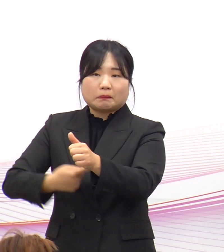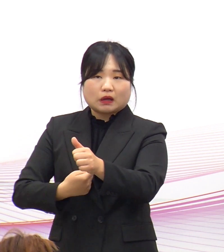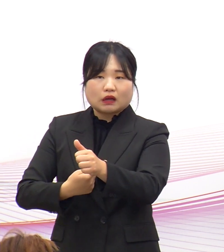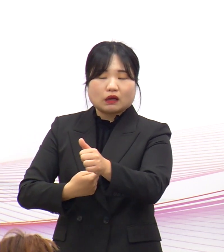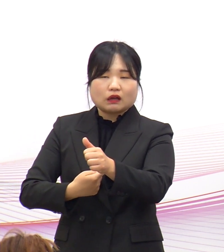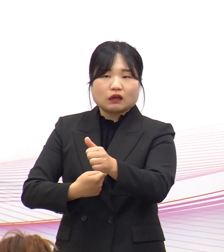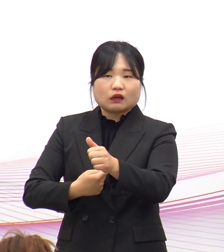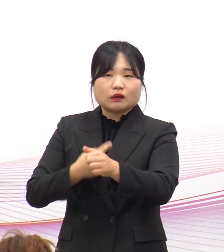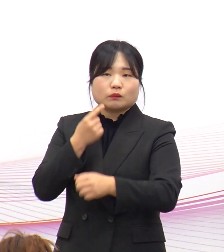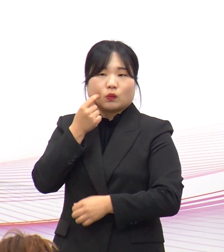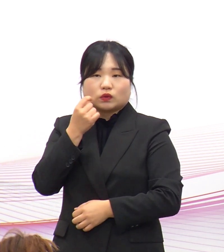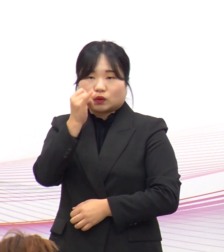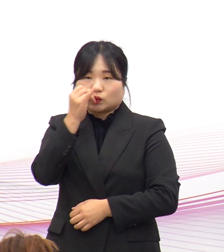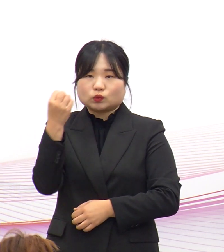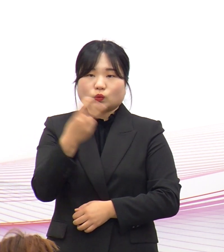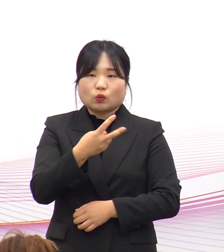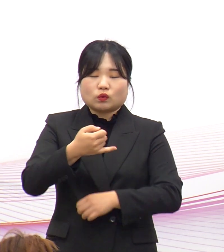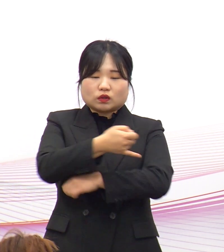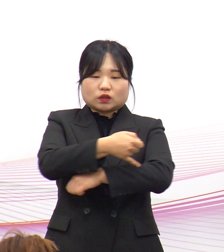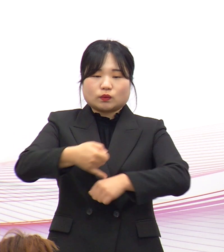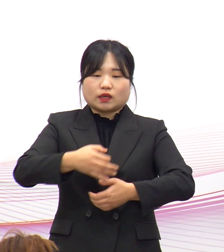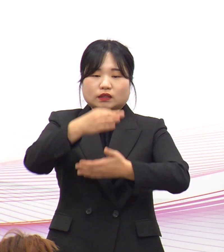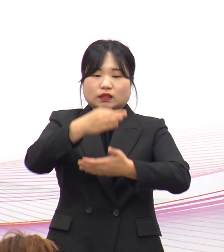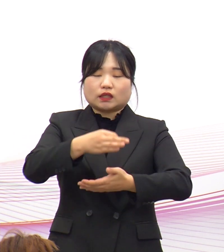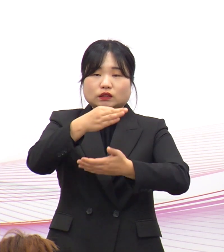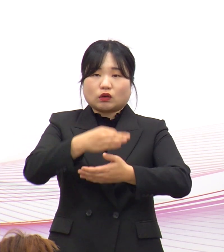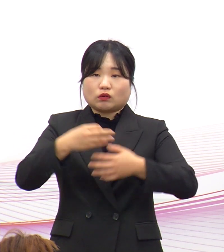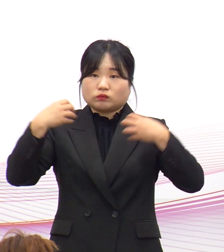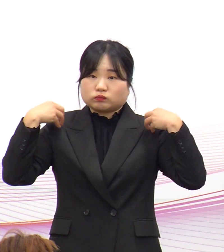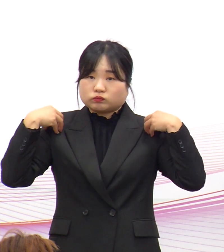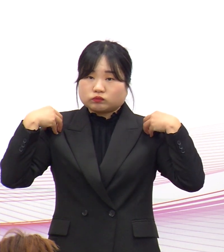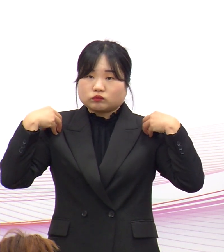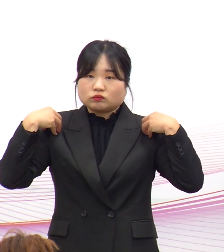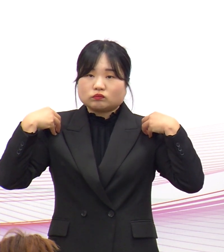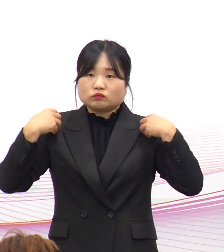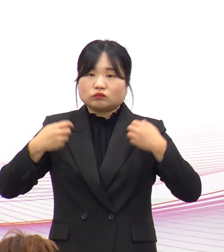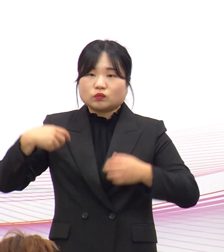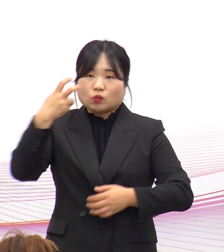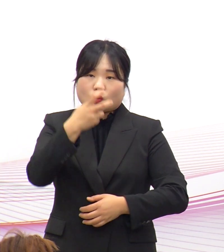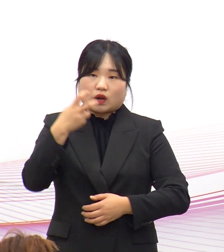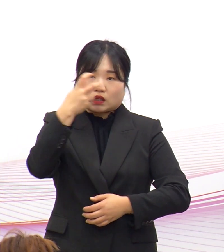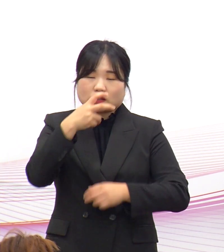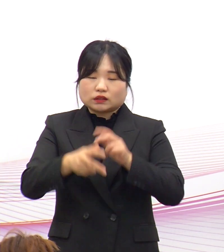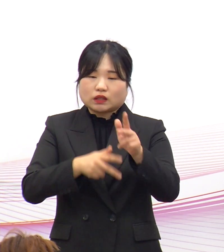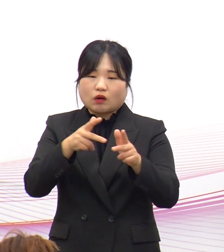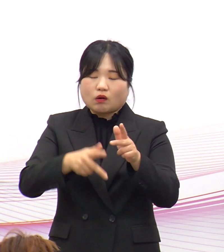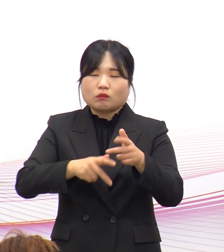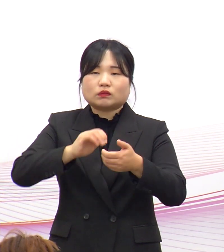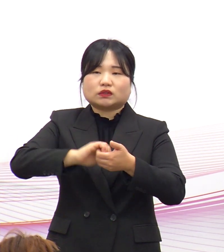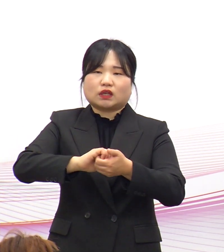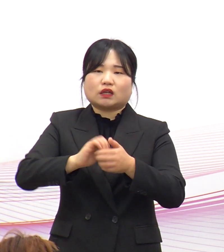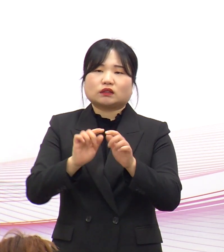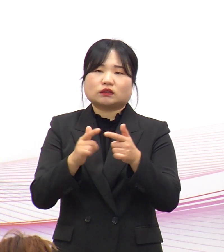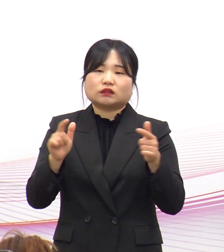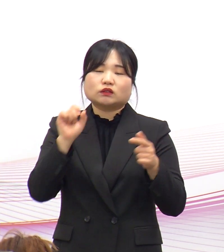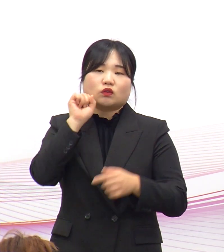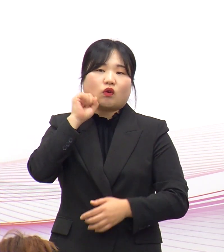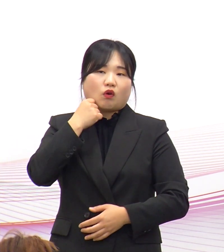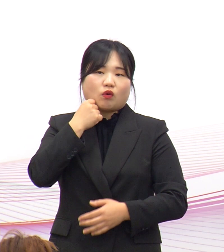또 기재부의 총사업비 대상 사업, 관리 대상 사업 이런 것들이 어려움이 있어서